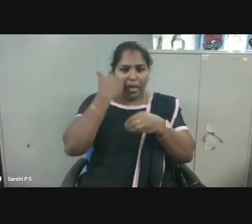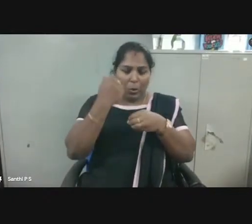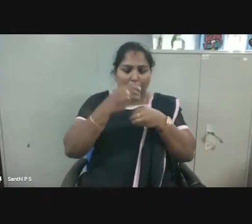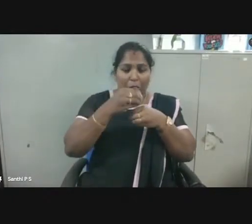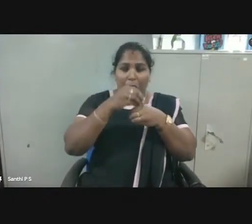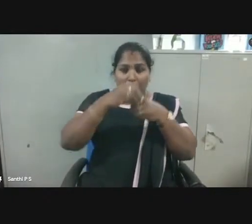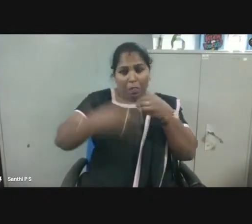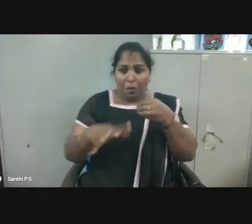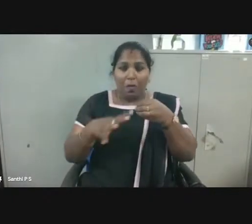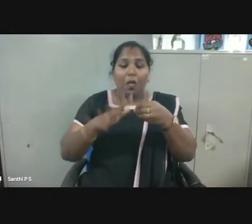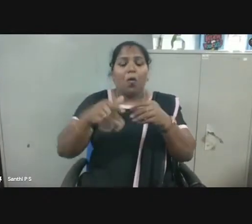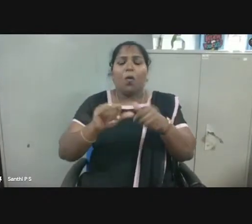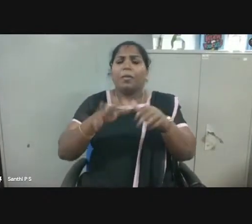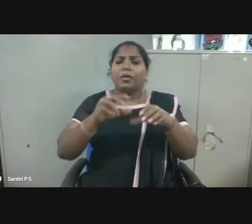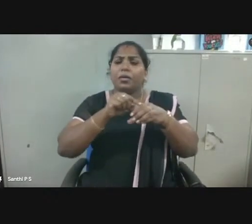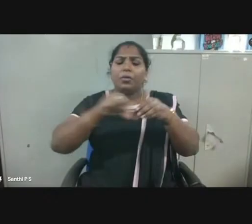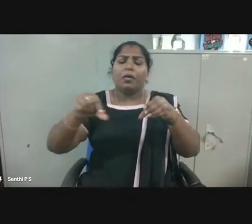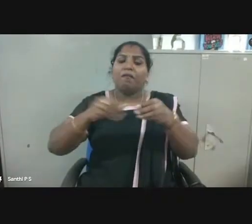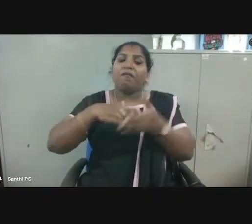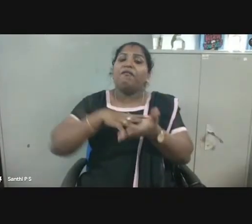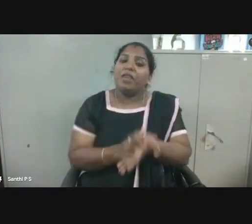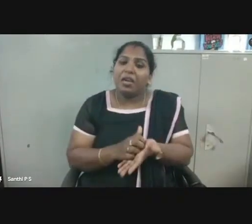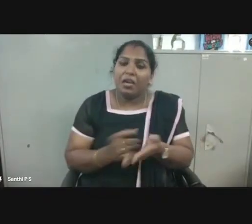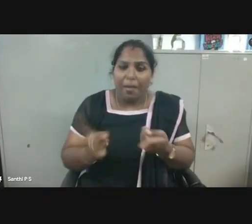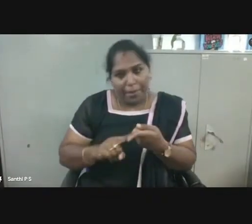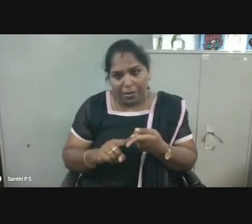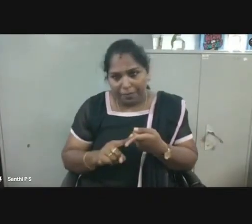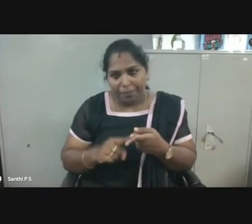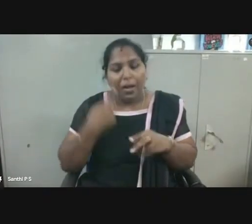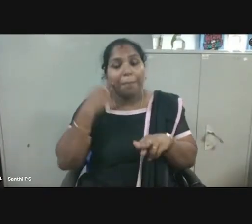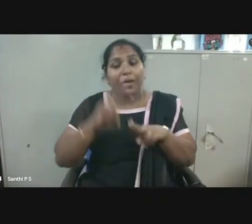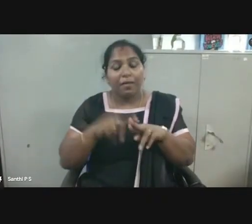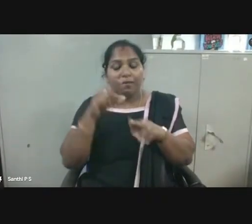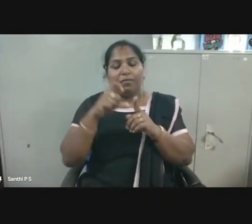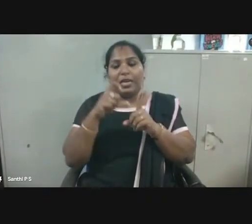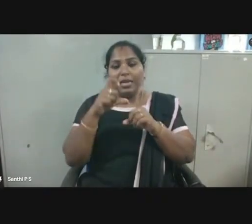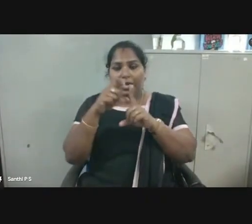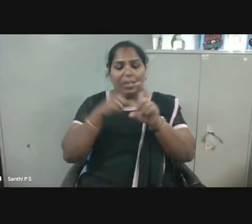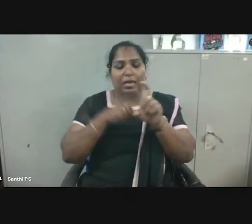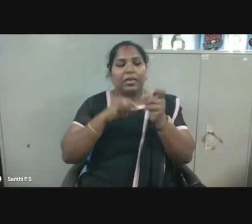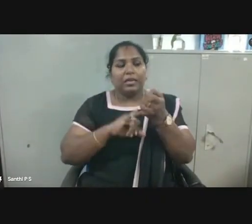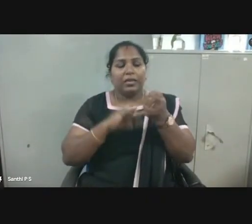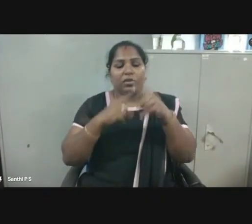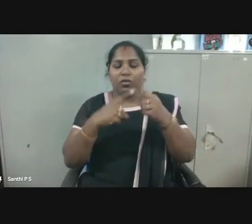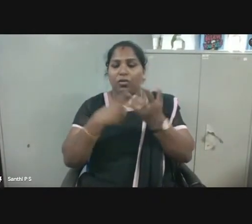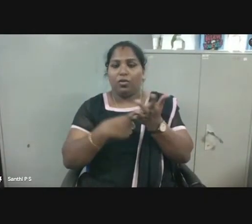മസിലുകൾ നശിച്ചു പോകും. കാരണം ഈ ഡിസ്ട്രോഫിൻ ഉണ്ടെങ്കിൽ മാത്രമേ ഈ കുഴല് സ്റ്റേബിൾ ആയിട്ട് നിൽക്കുകയുള്ളൂ. ഇല്ലെങ്കിൽ